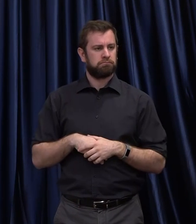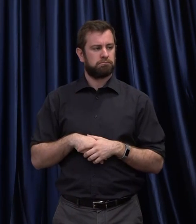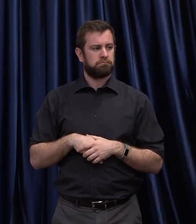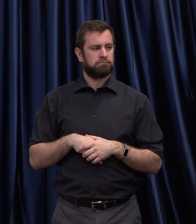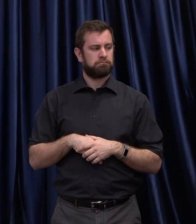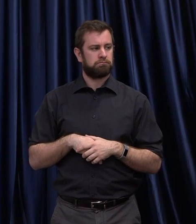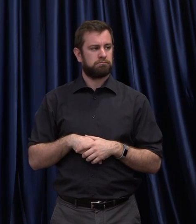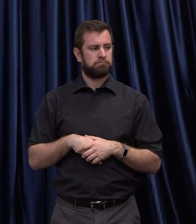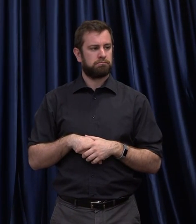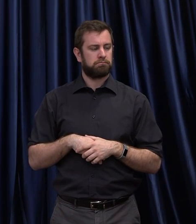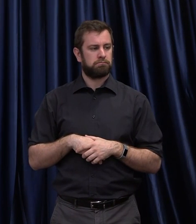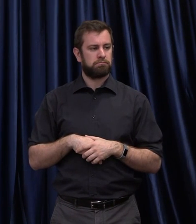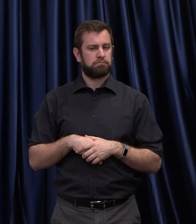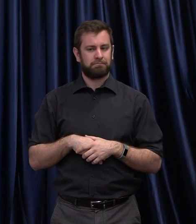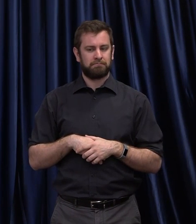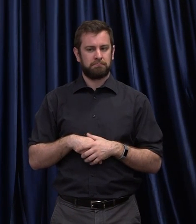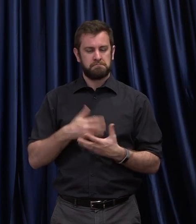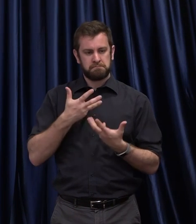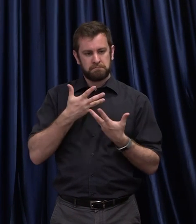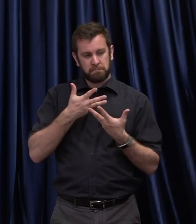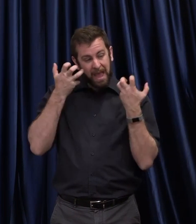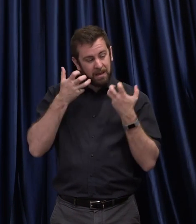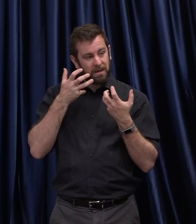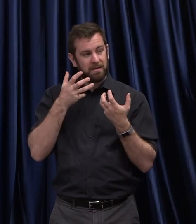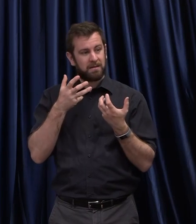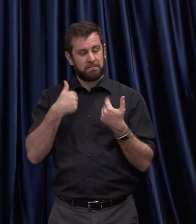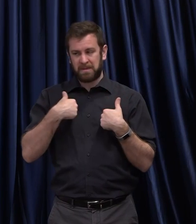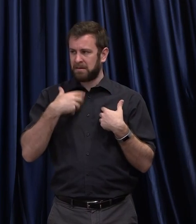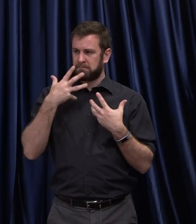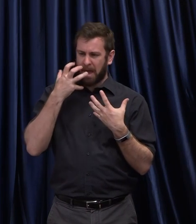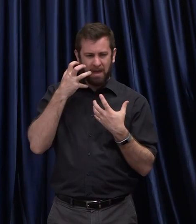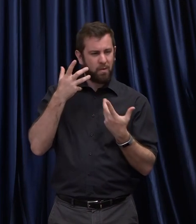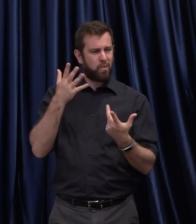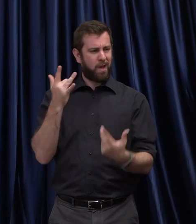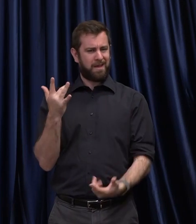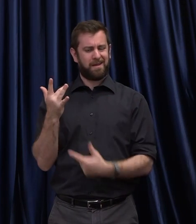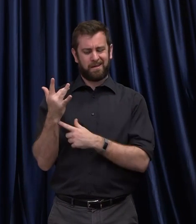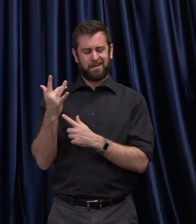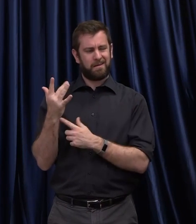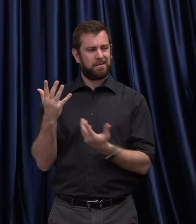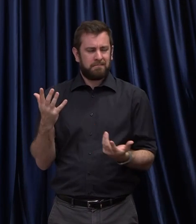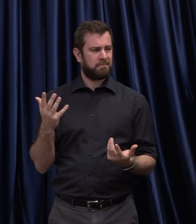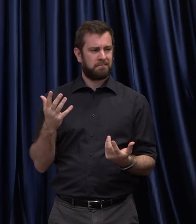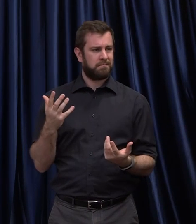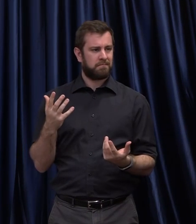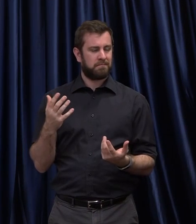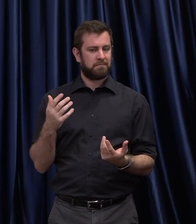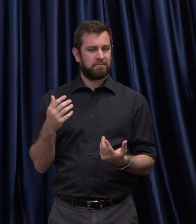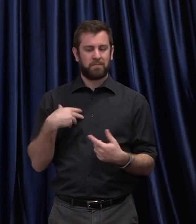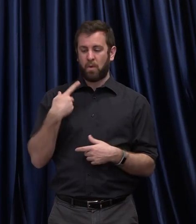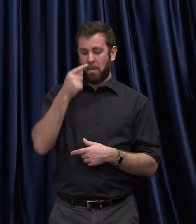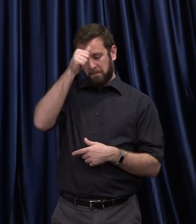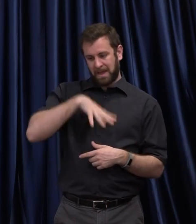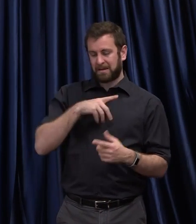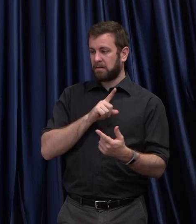Kathratul ghadab, anger. Why am I angry? And when the man came to the Prophet ﷺ, he's